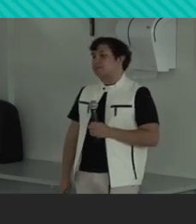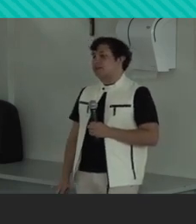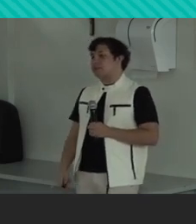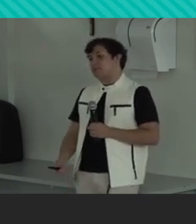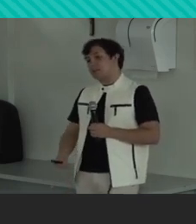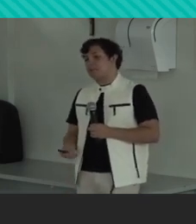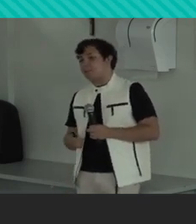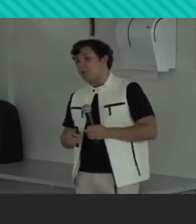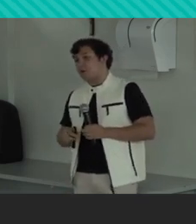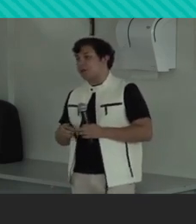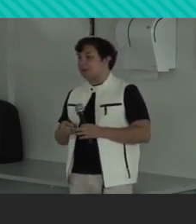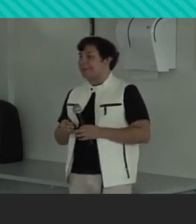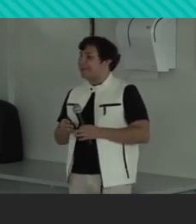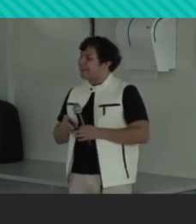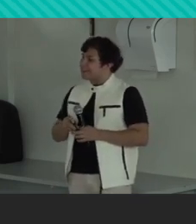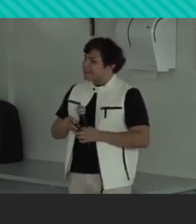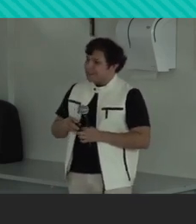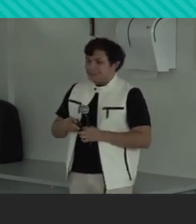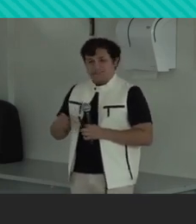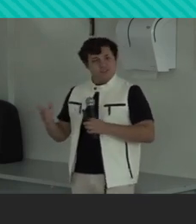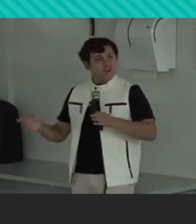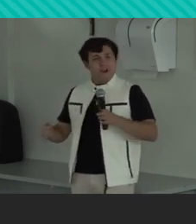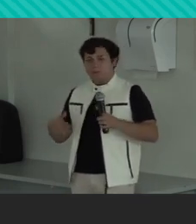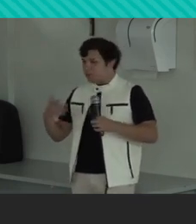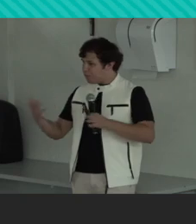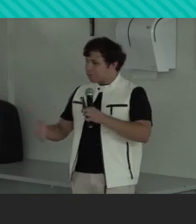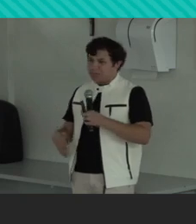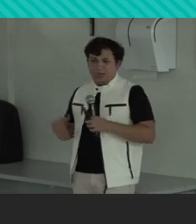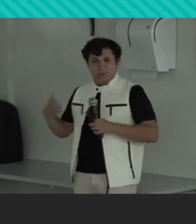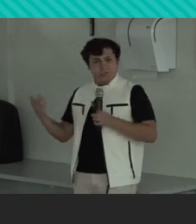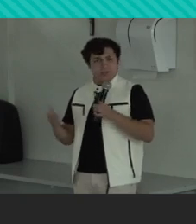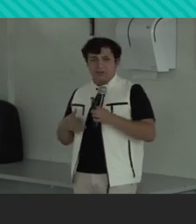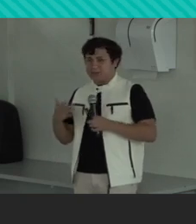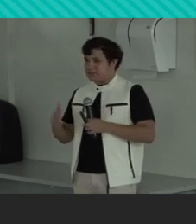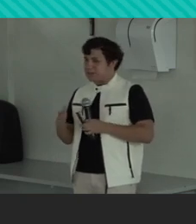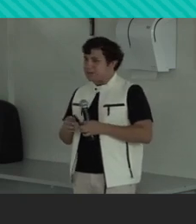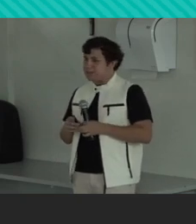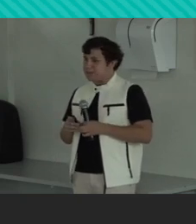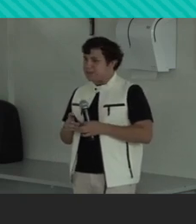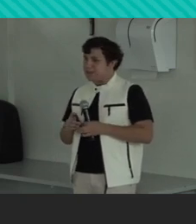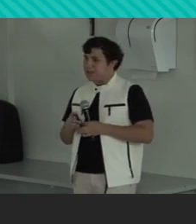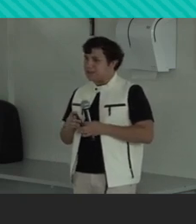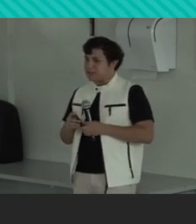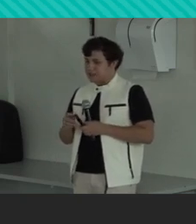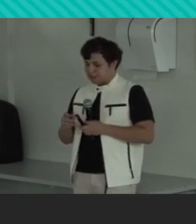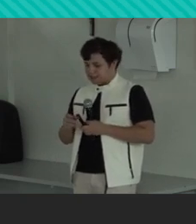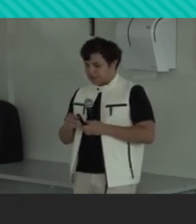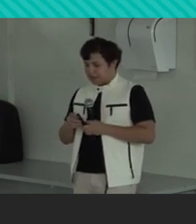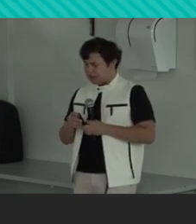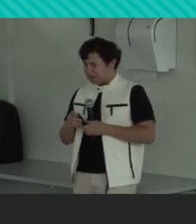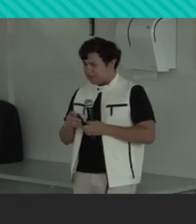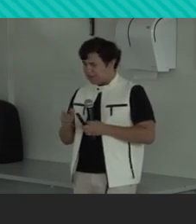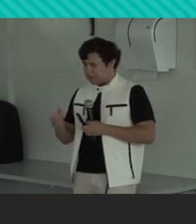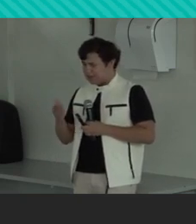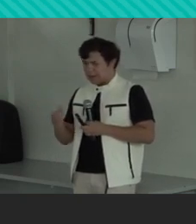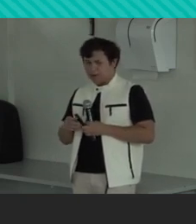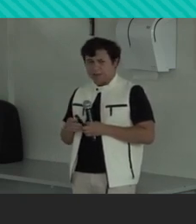hasta ahorita porque no ha habido mucha cuestión en esta parte es que necesitan lengua de